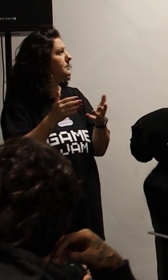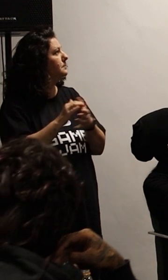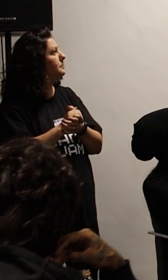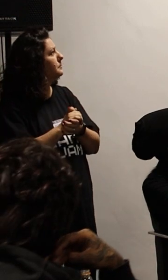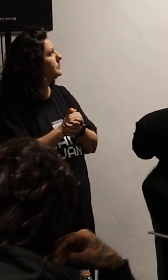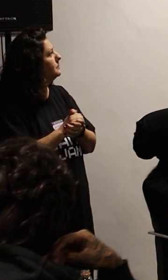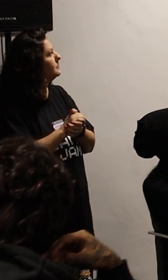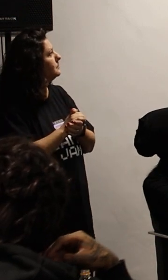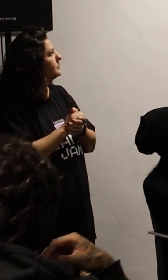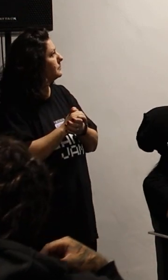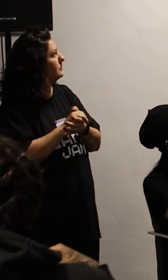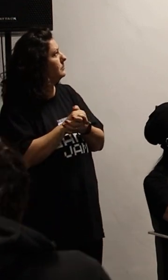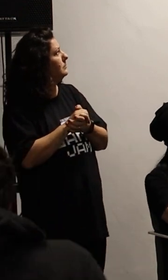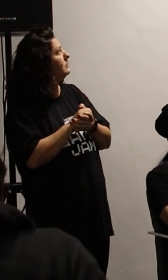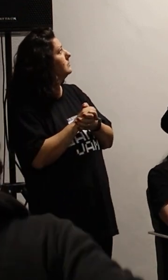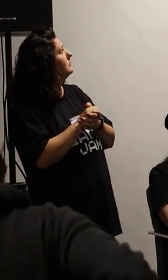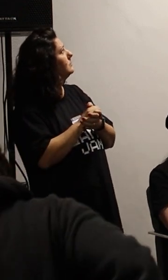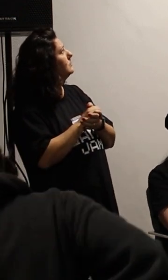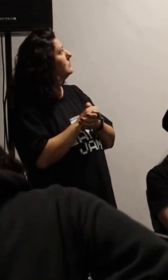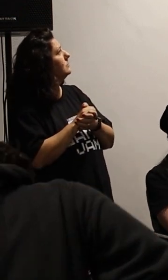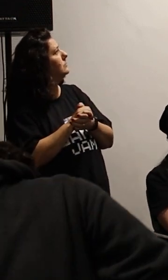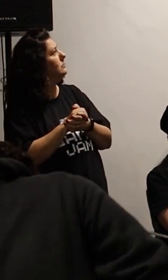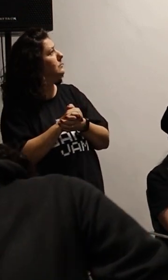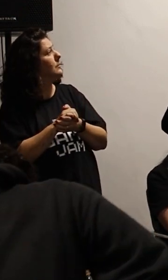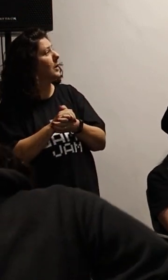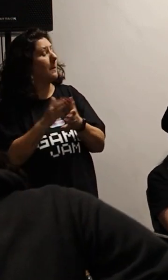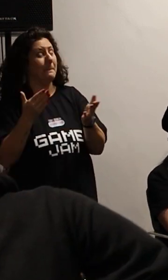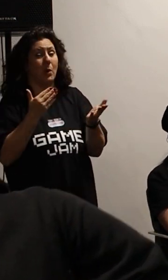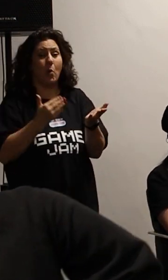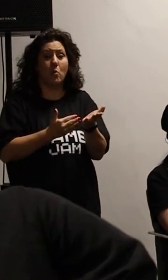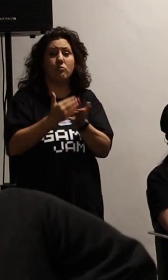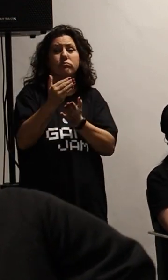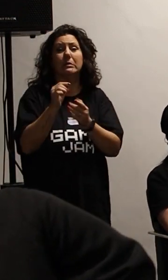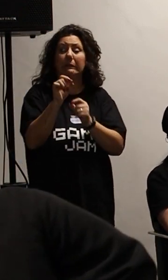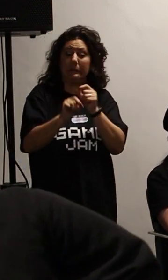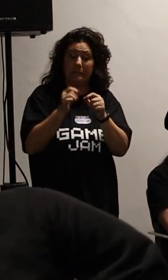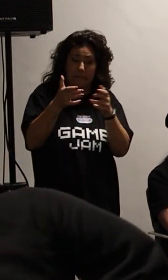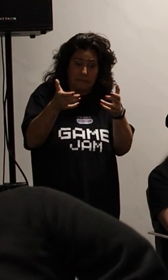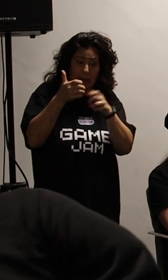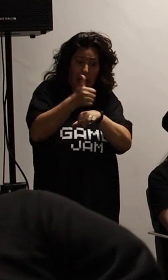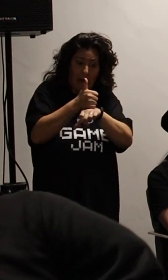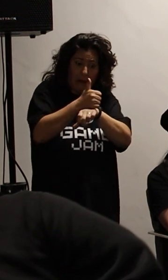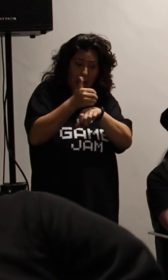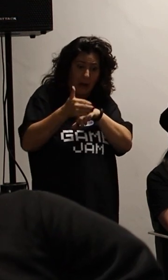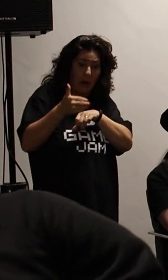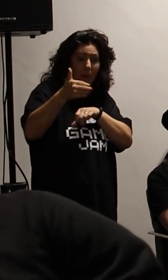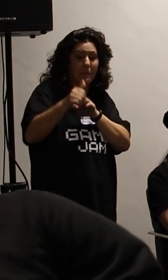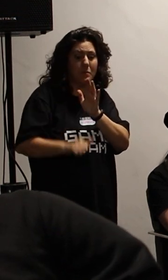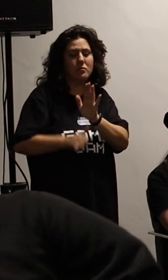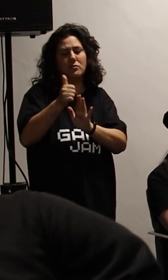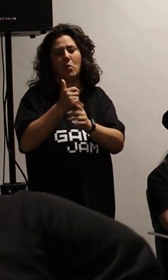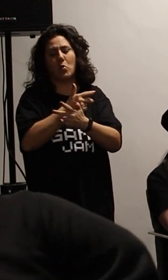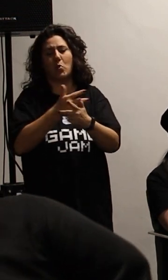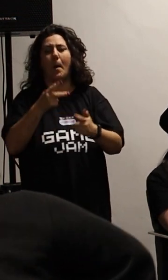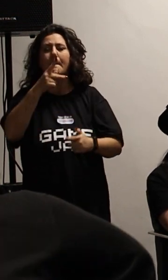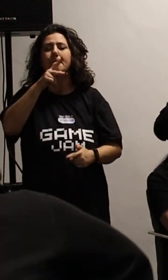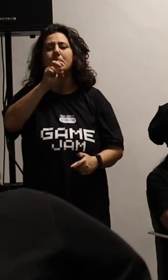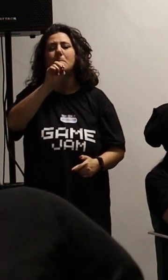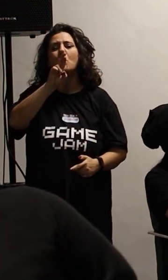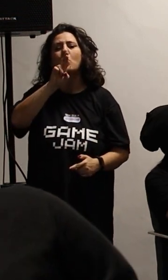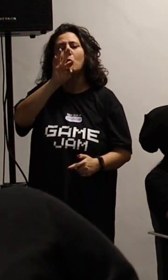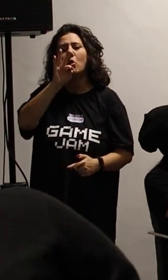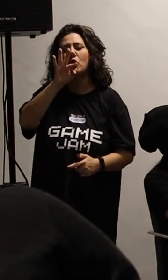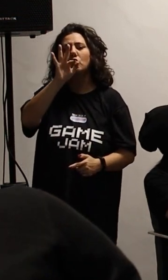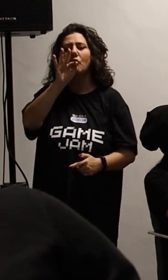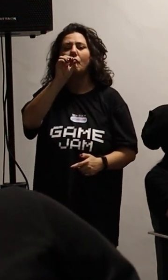Bom, eu acho que para início, para começar, para quem quer uma carreira, a primeira coisa é construir um portfólio, né? Você tem várias formas de você